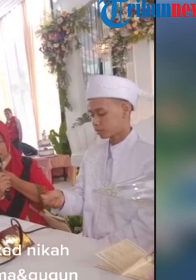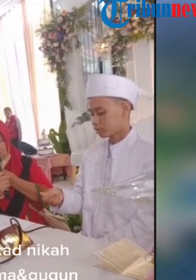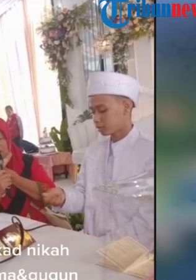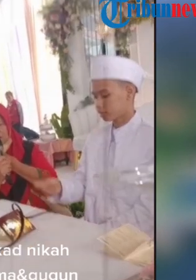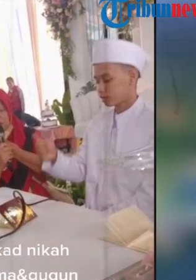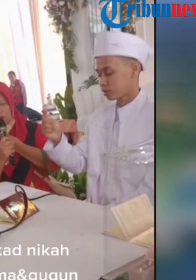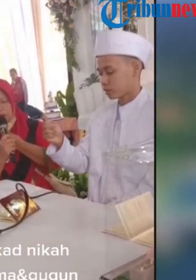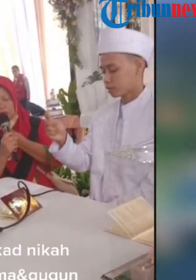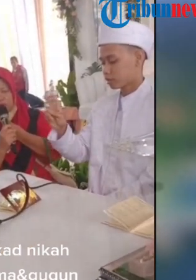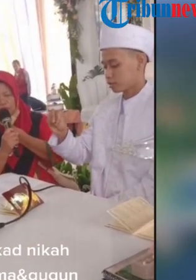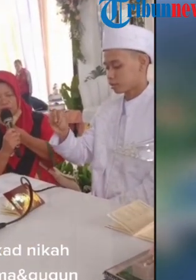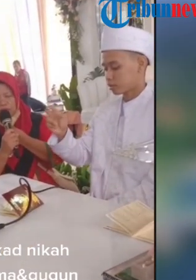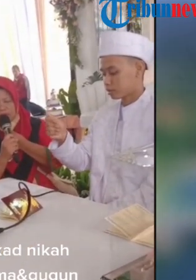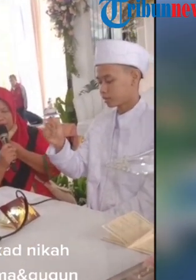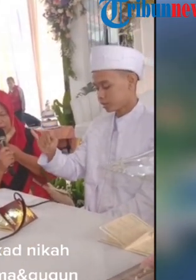dibayar